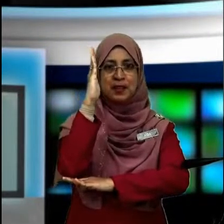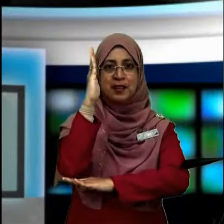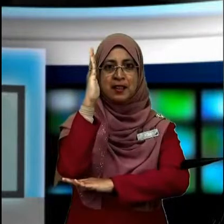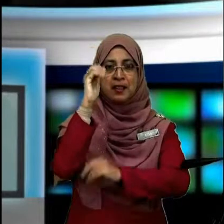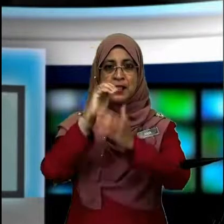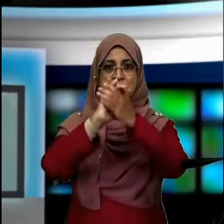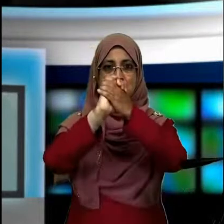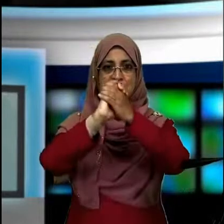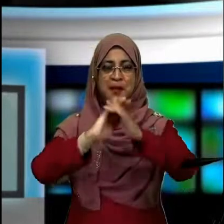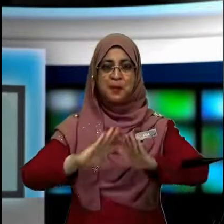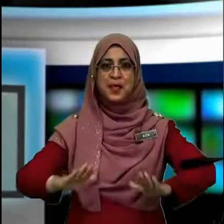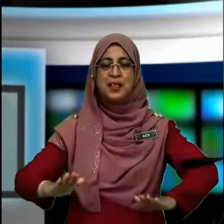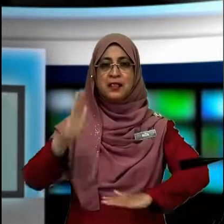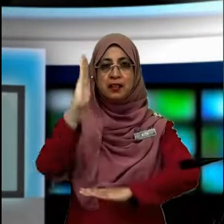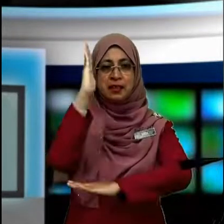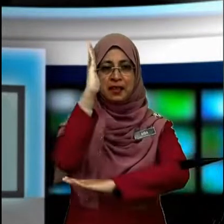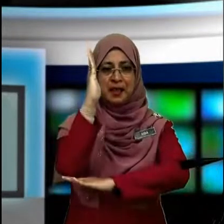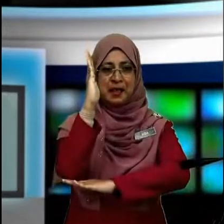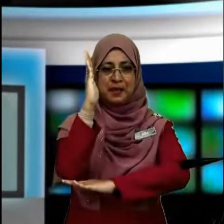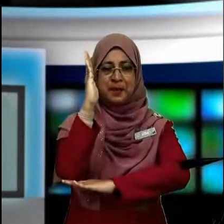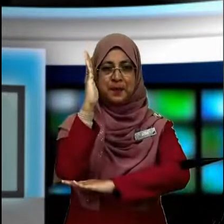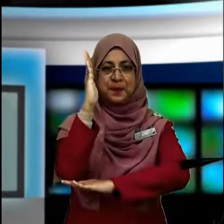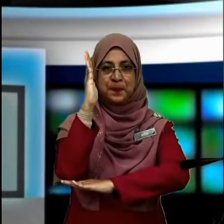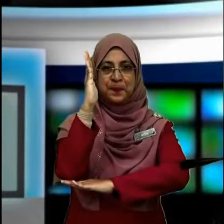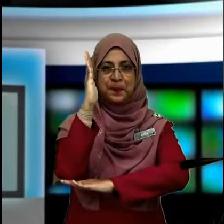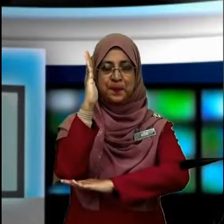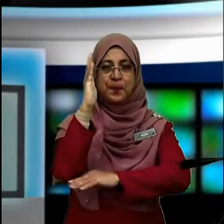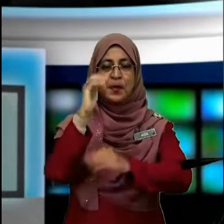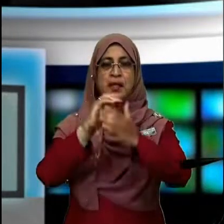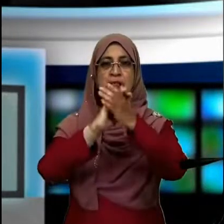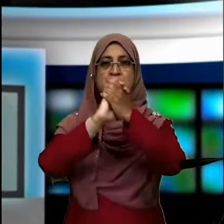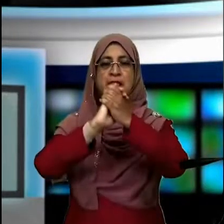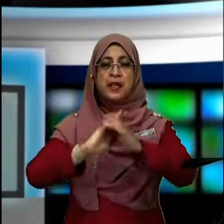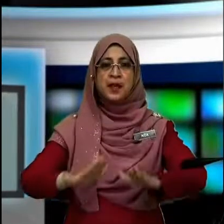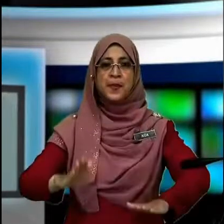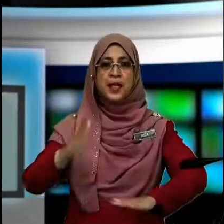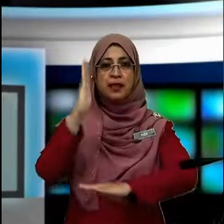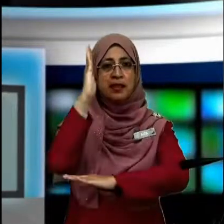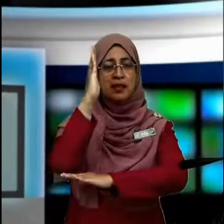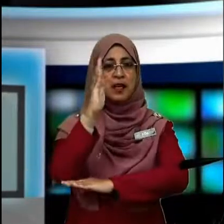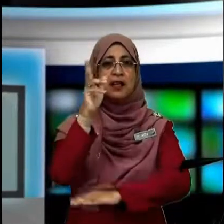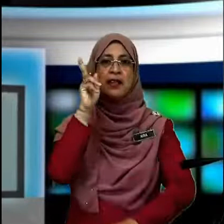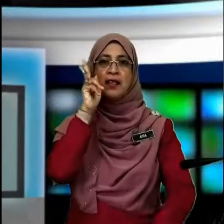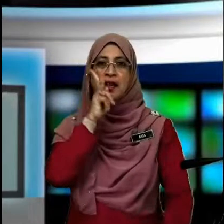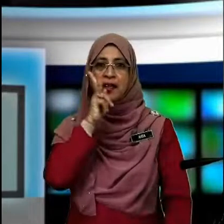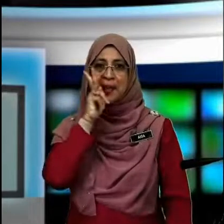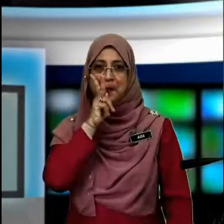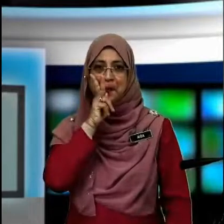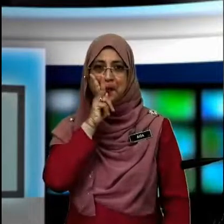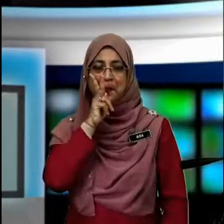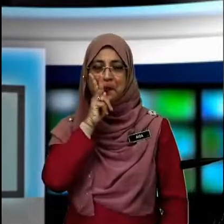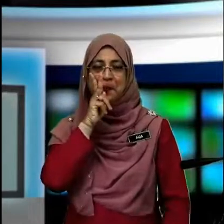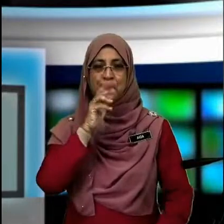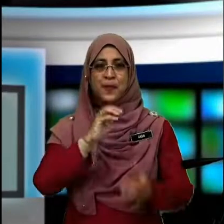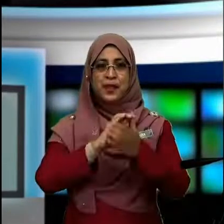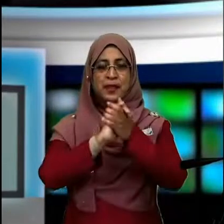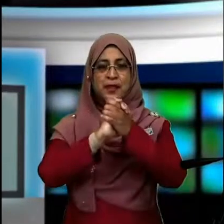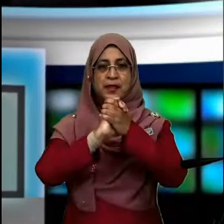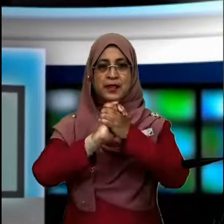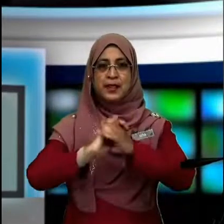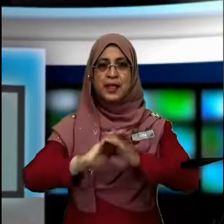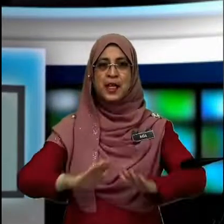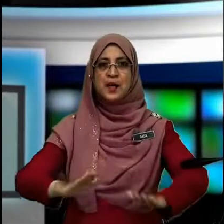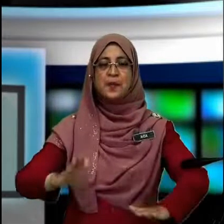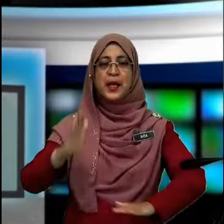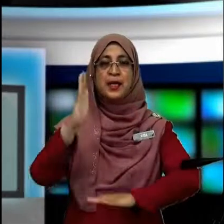Tengah selamat tengah Habib Halo selamat tengah hari Halo